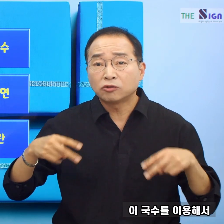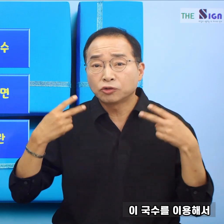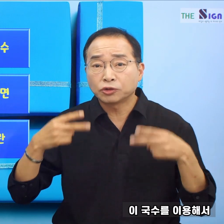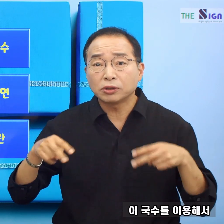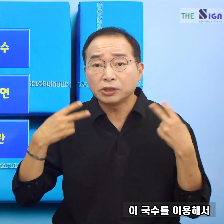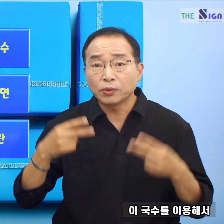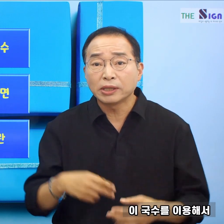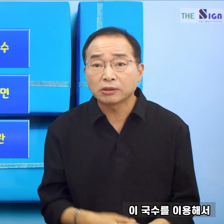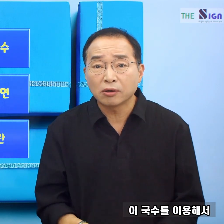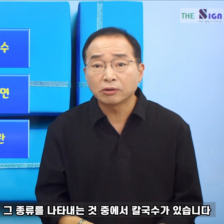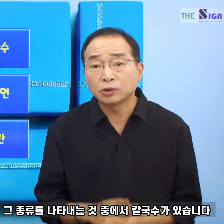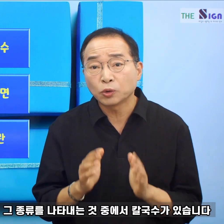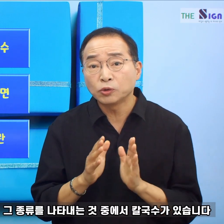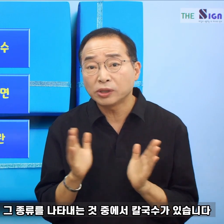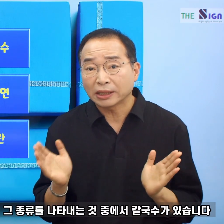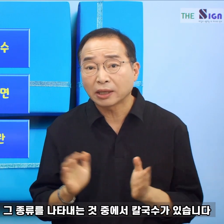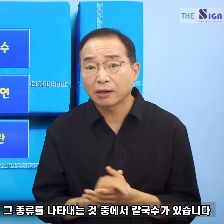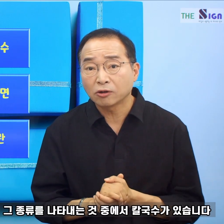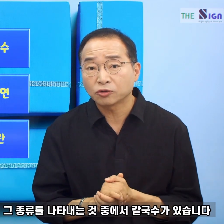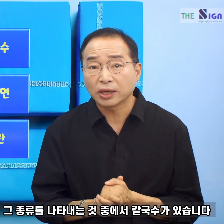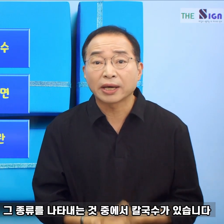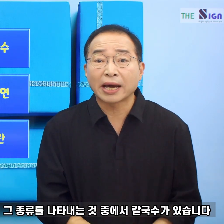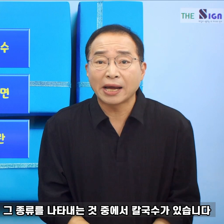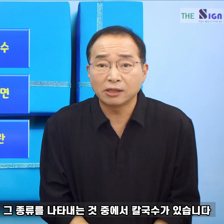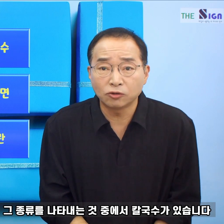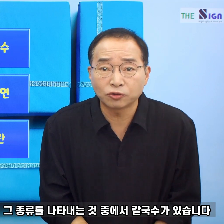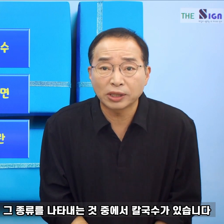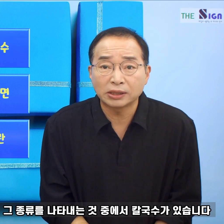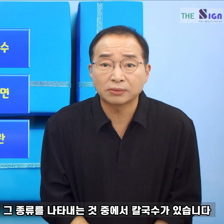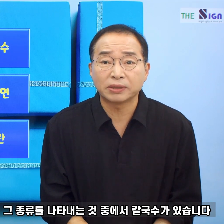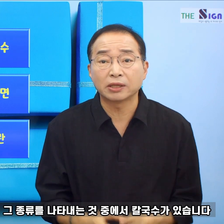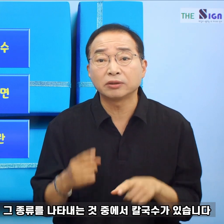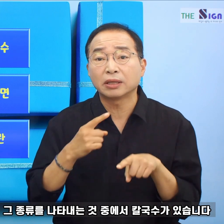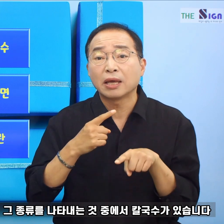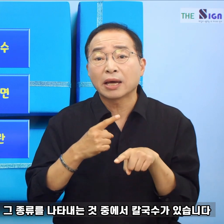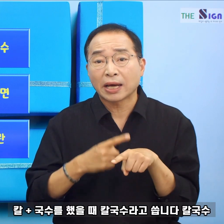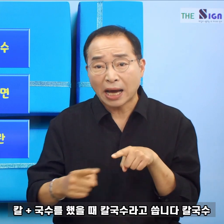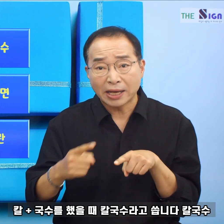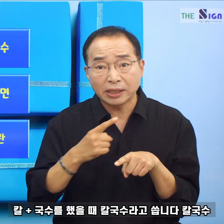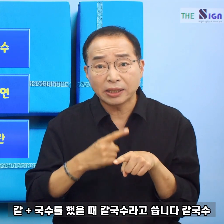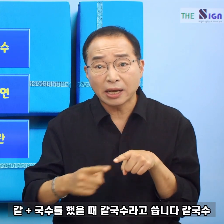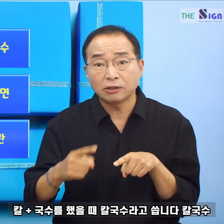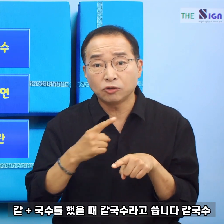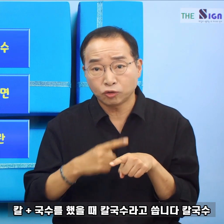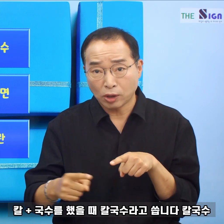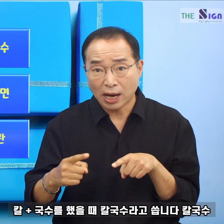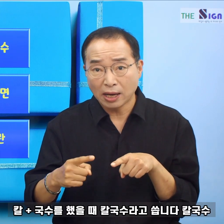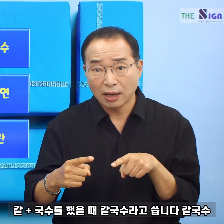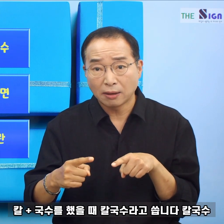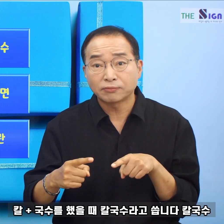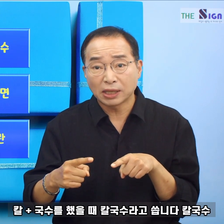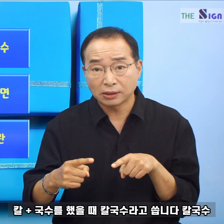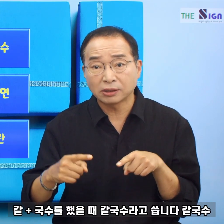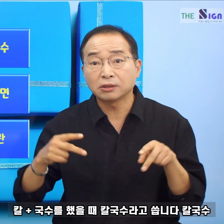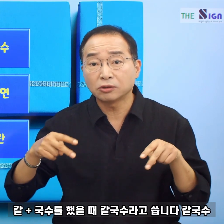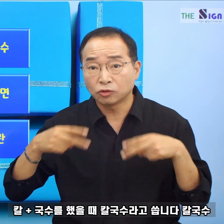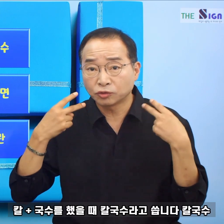국수를 이용해서 그 종류를 나타내는 것 중에 칼국수가 있습니다. 이건 칼이라는 수와 플러스 국수 했을